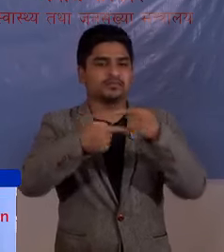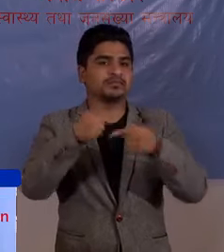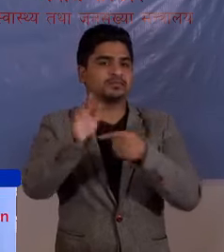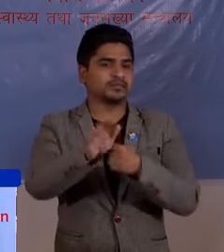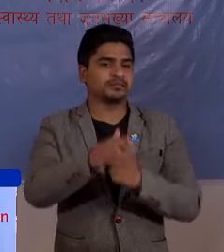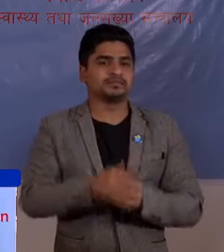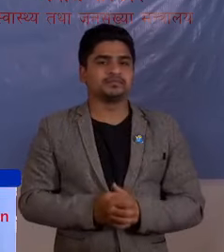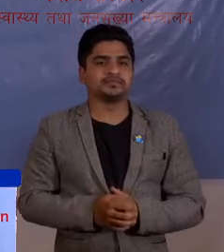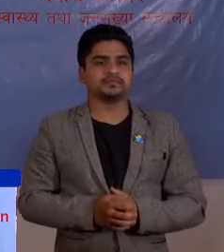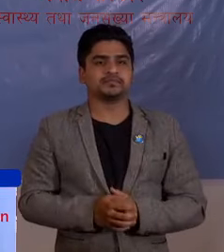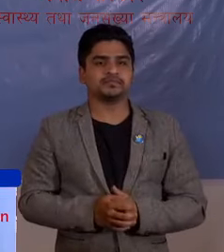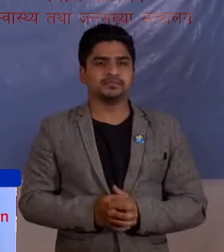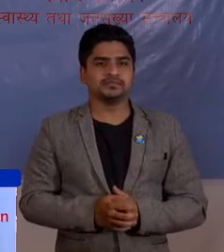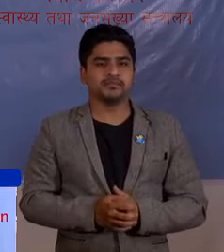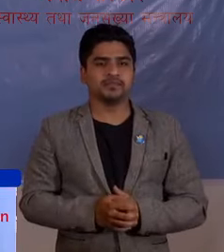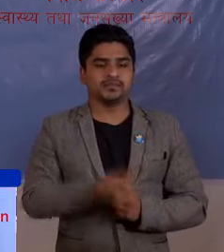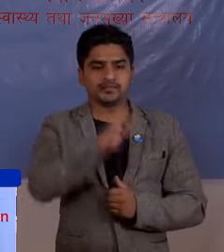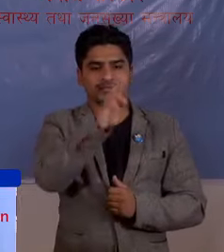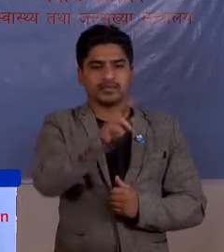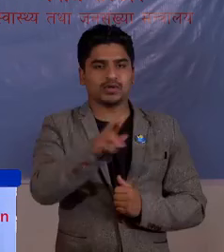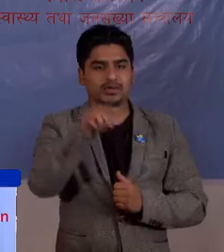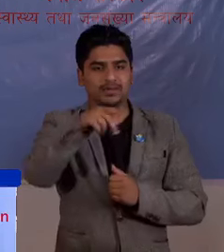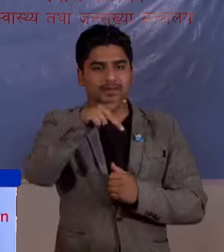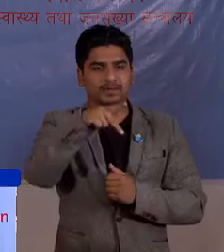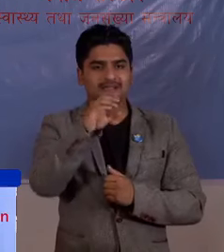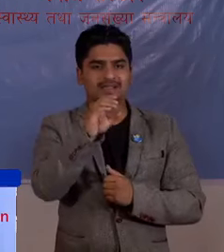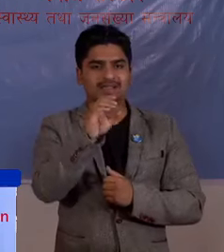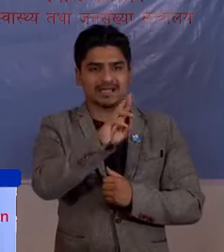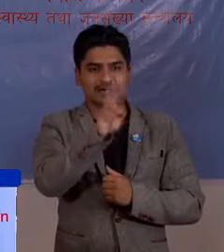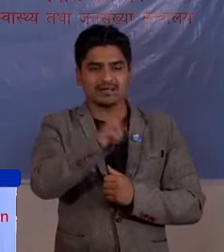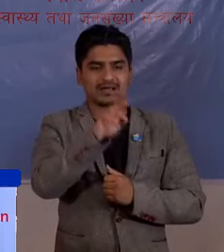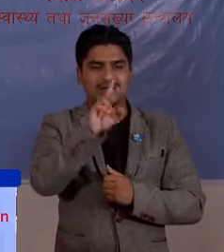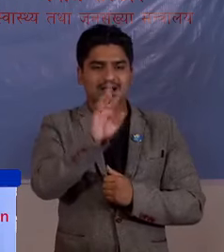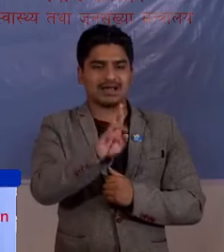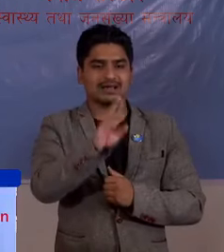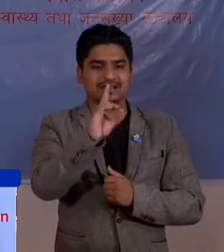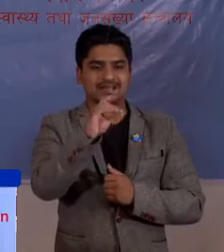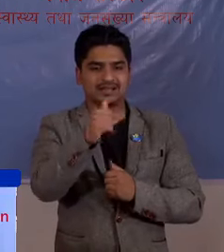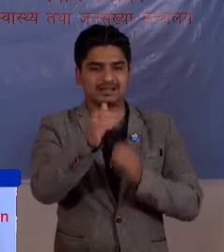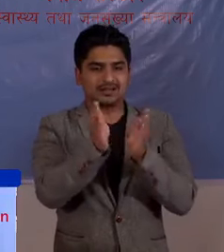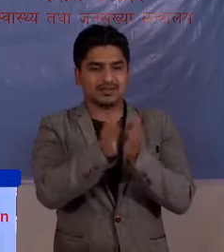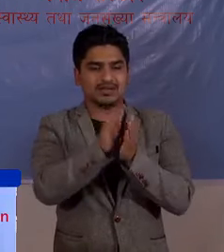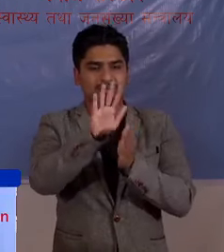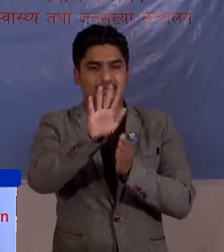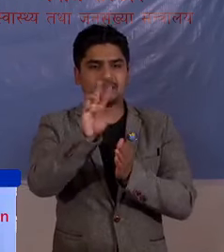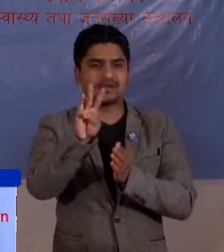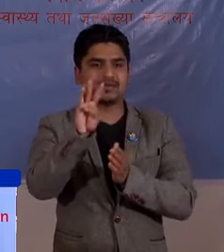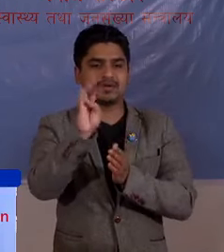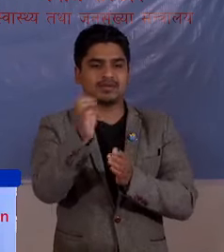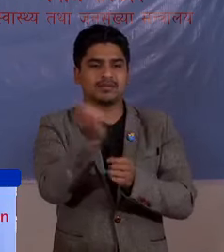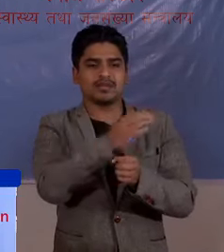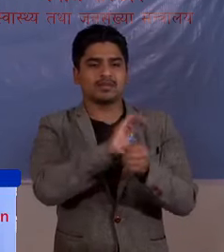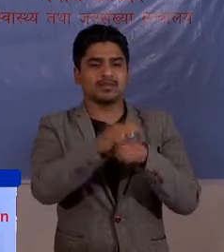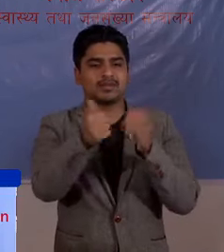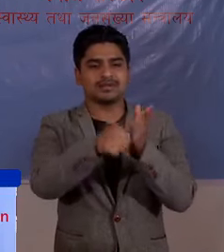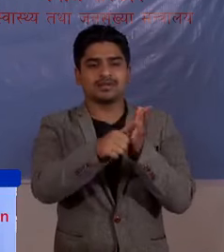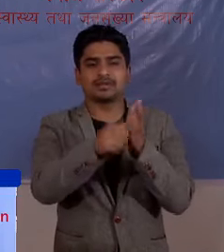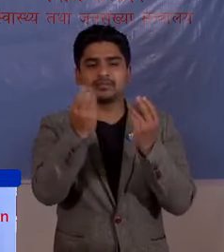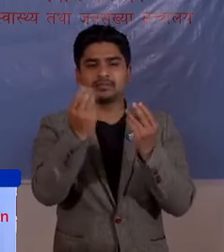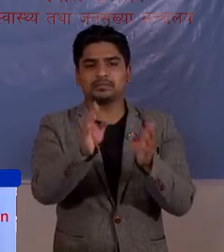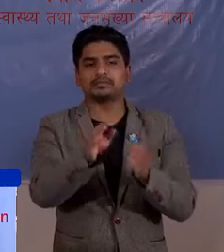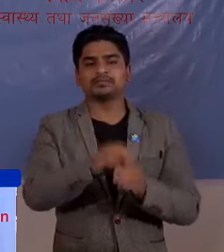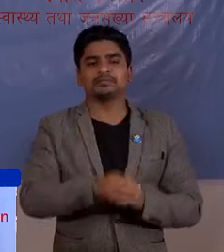भइरहेको छ र हाल PCR र RDT दुवै गरेर 53,000 भन्दा बढीको परीक्षण